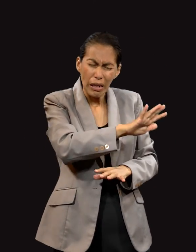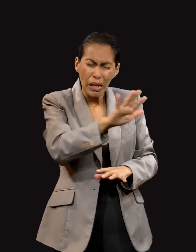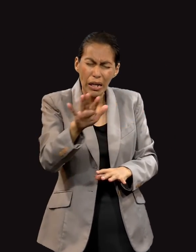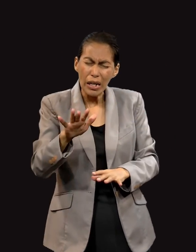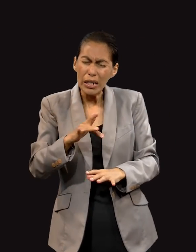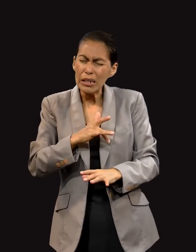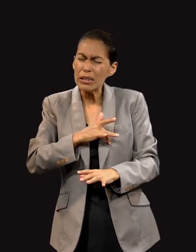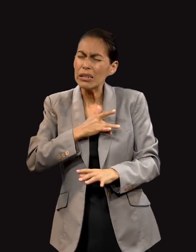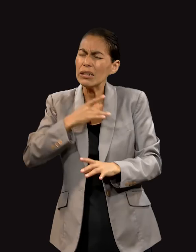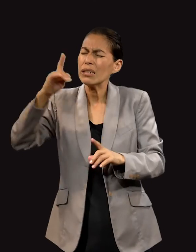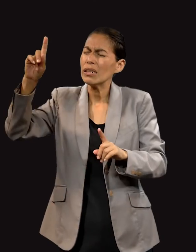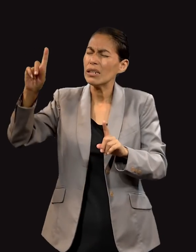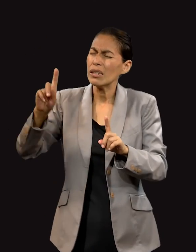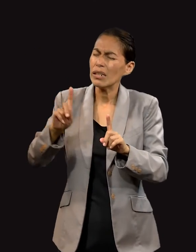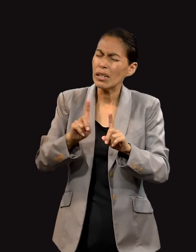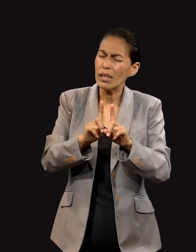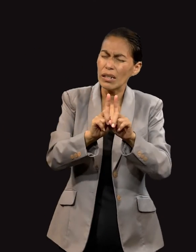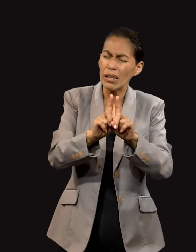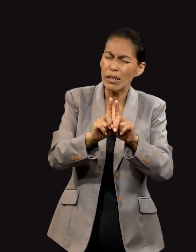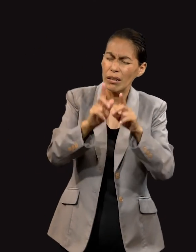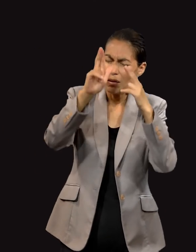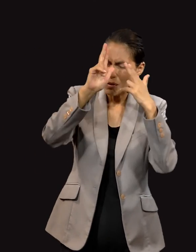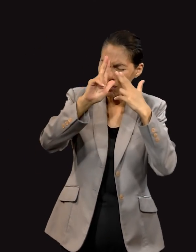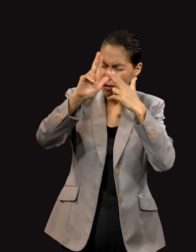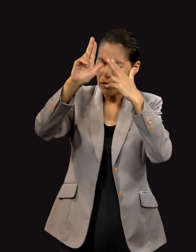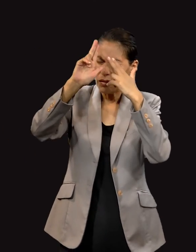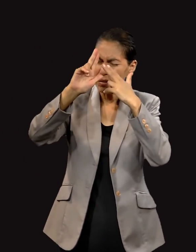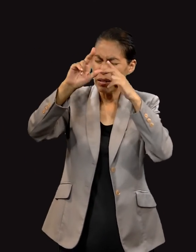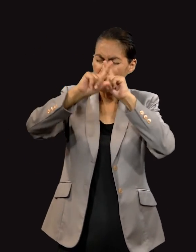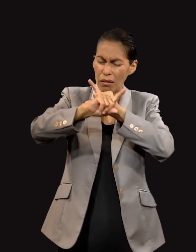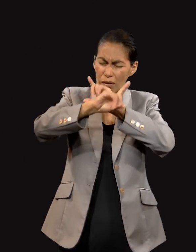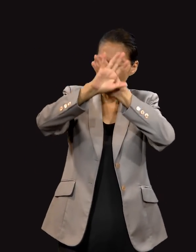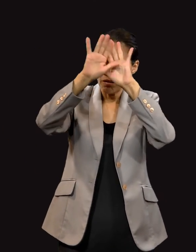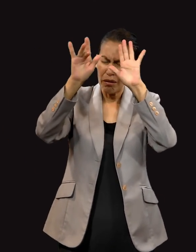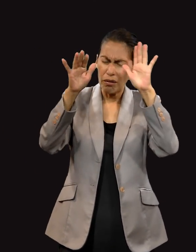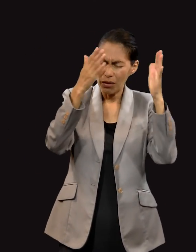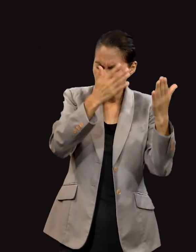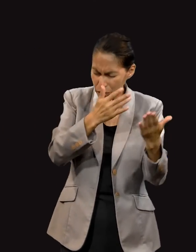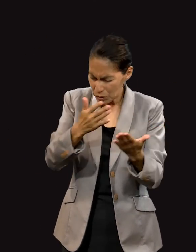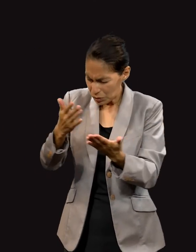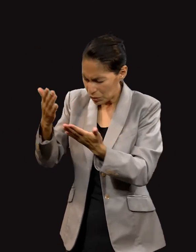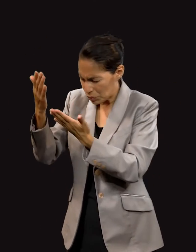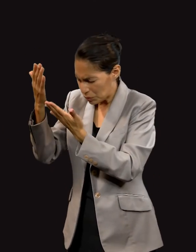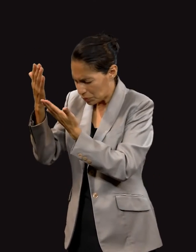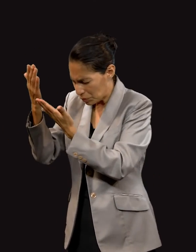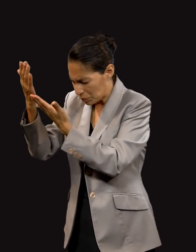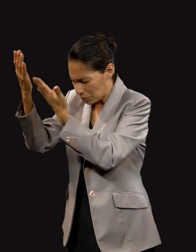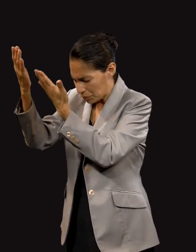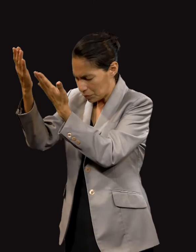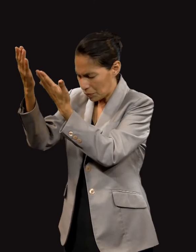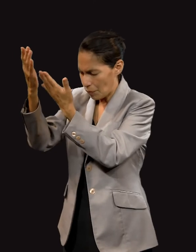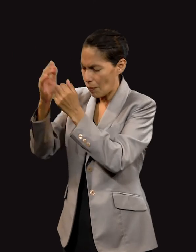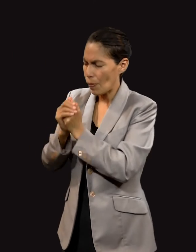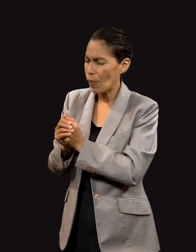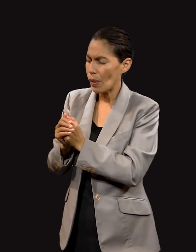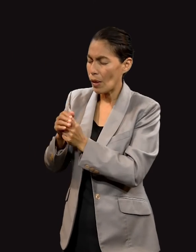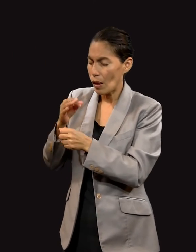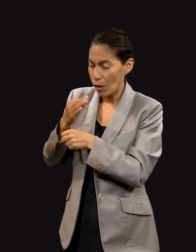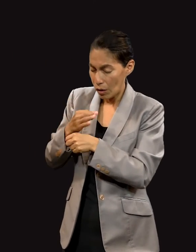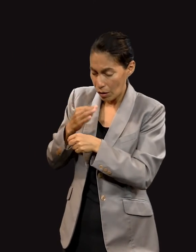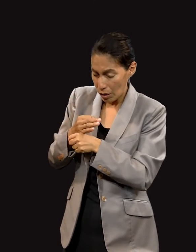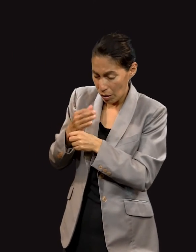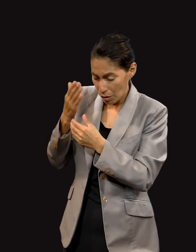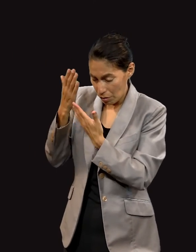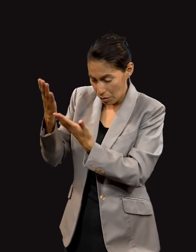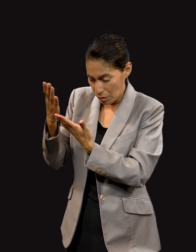Señor, ellos puedan sentir tu presencia y puedan darte la honra y la gloria. Amén. Padre, también te